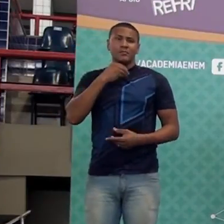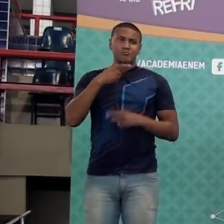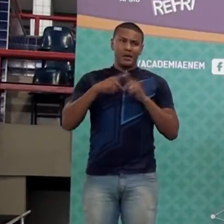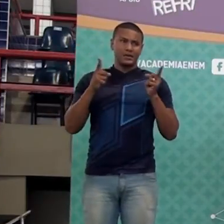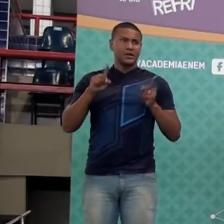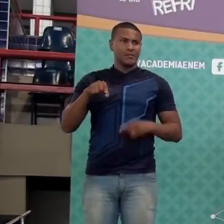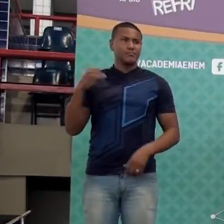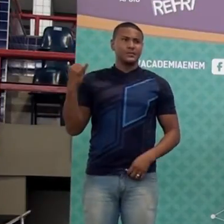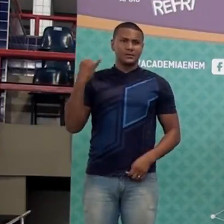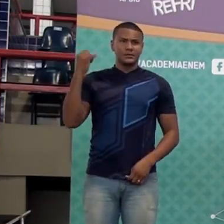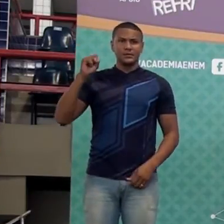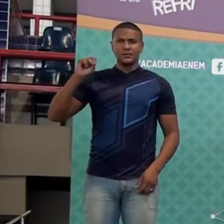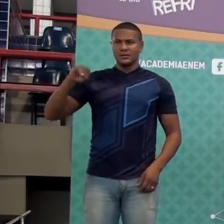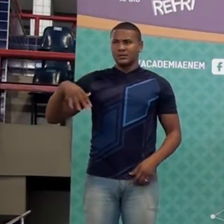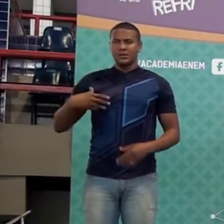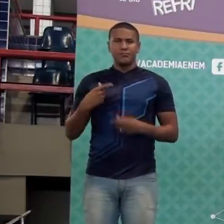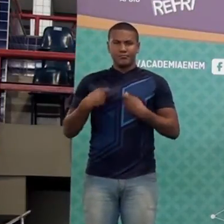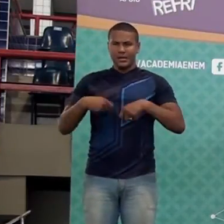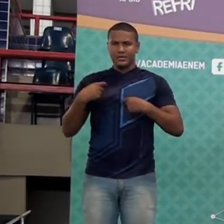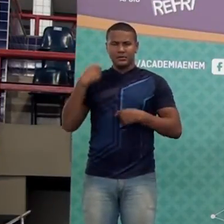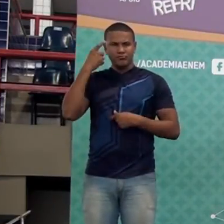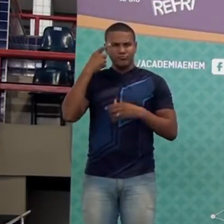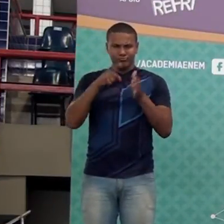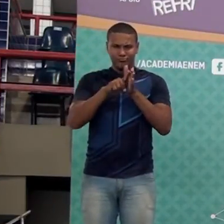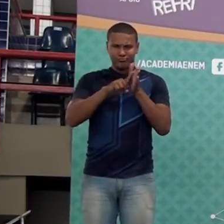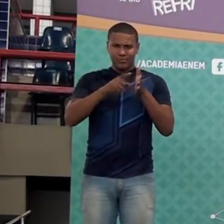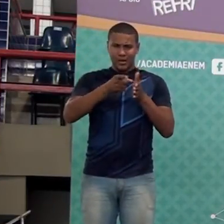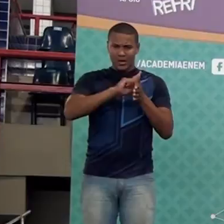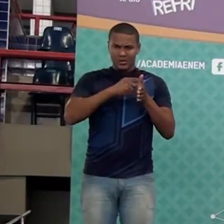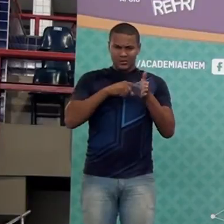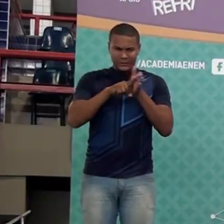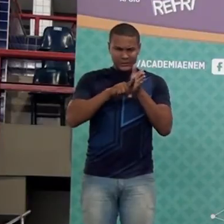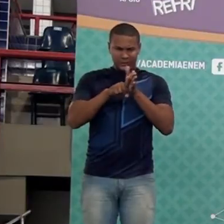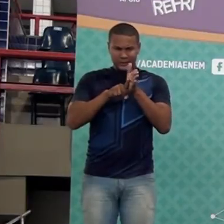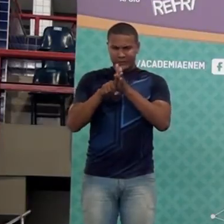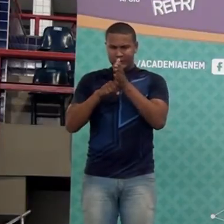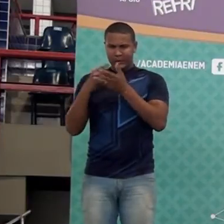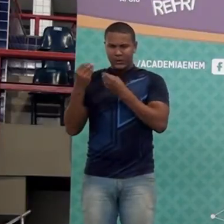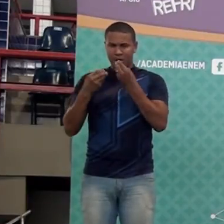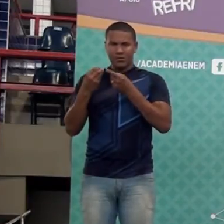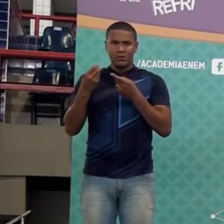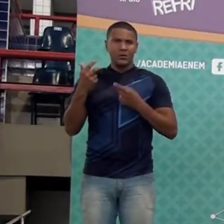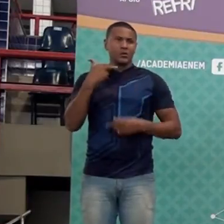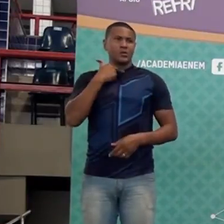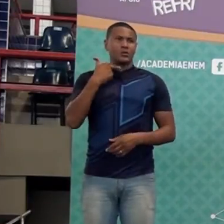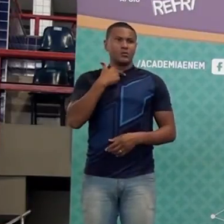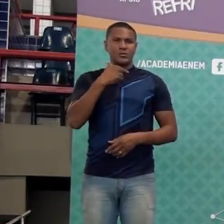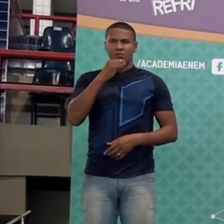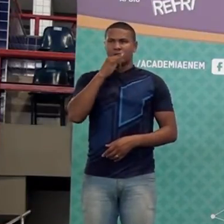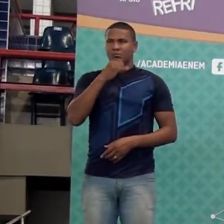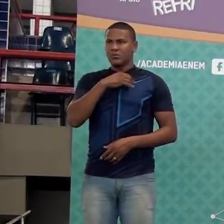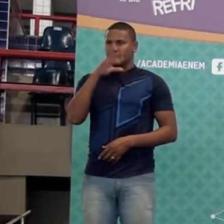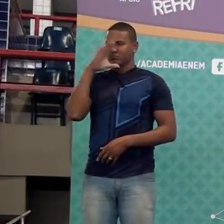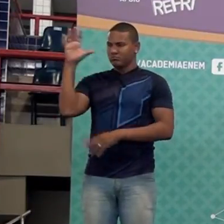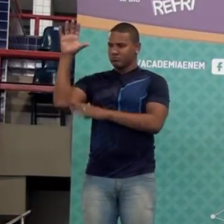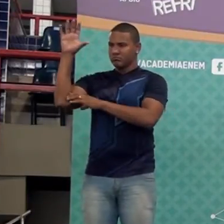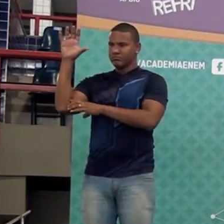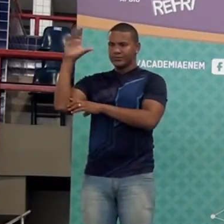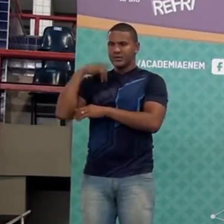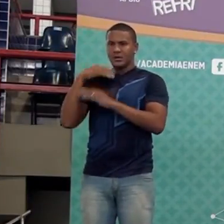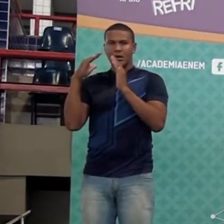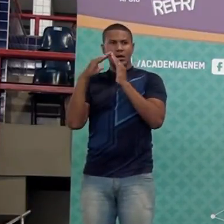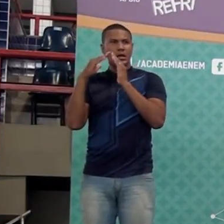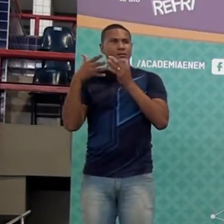de impacto ambiental. Esses aerogeradores, eles não podem ser colocados muito próximos de residência, porque as pessoas que moram perto são